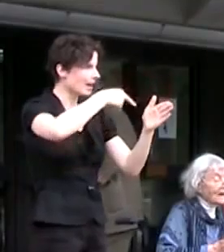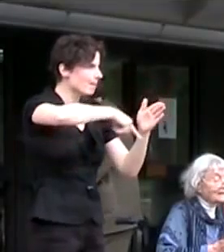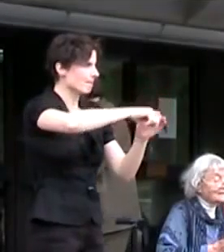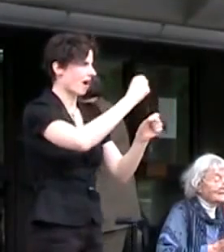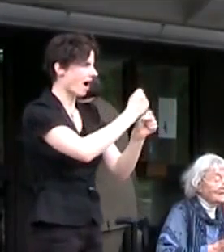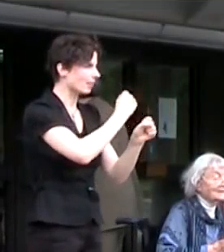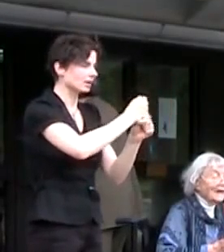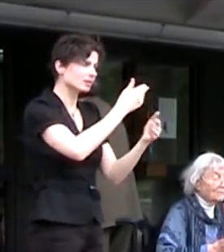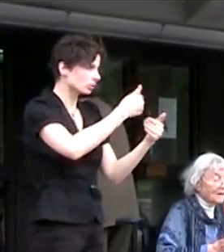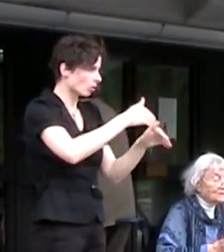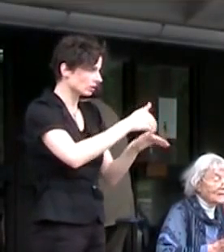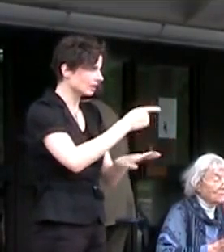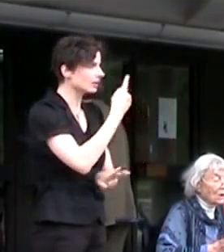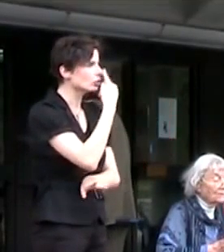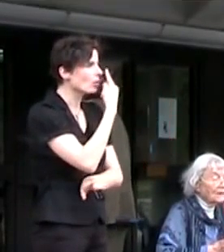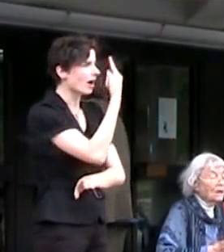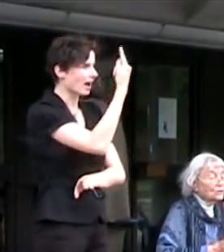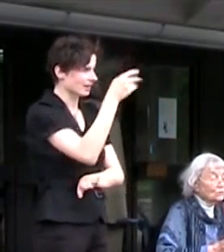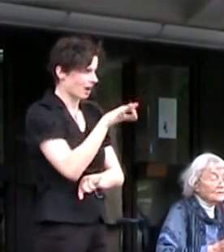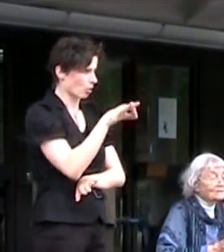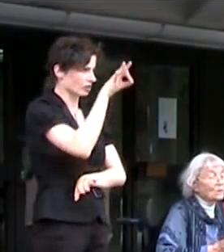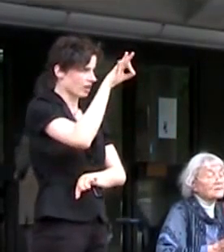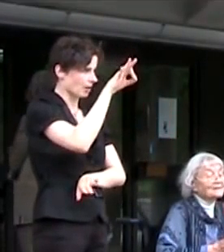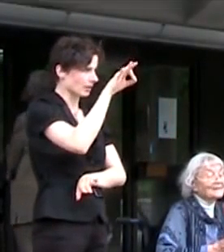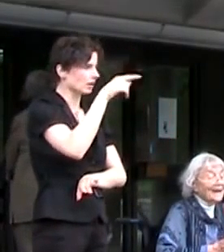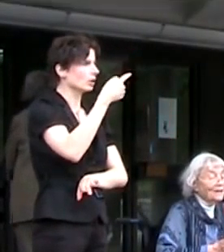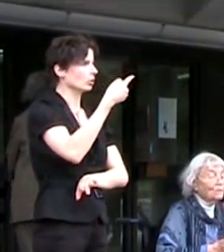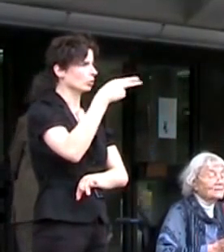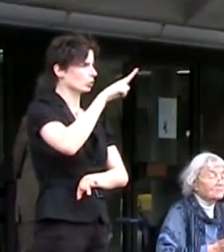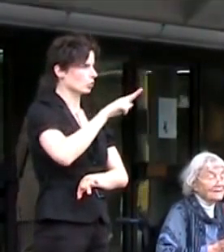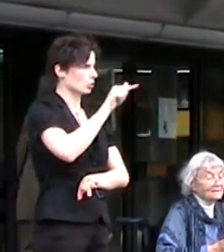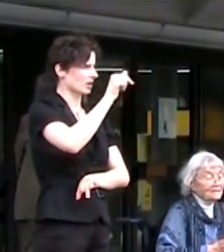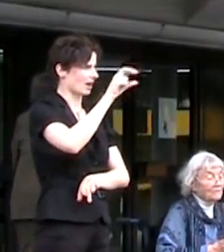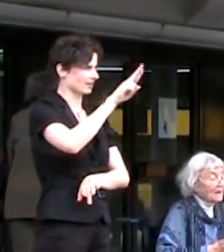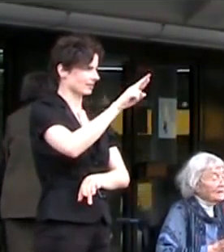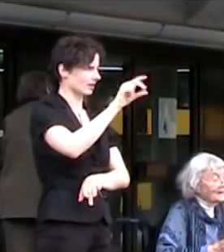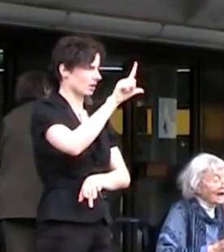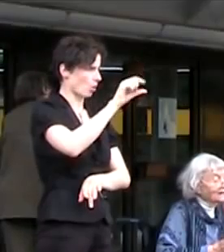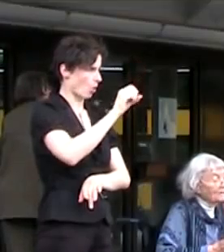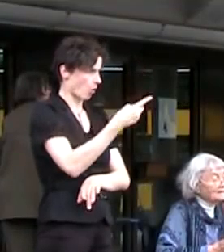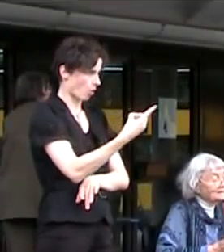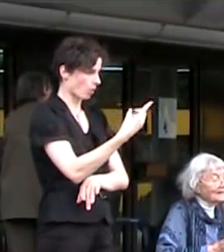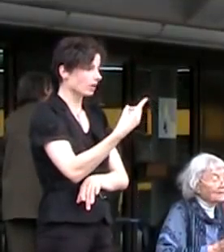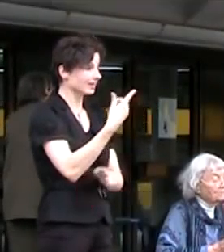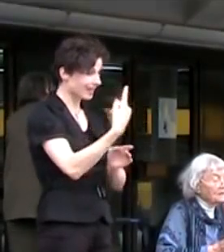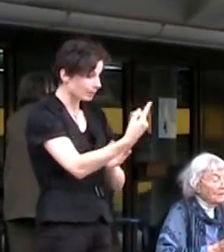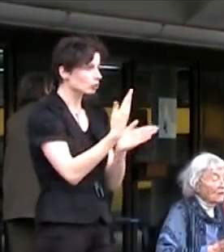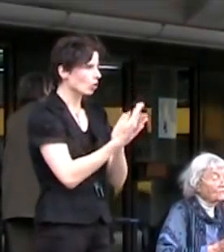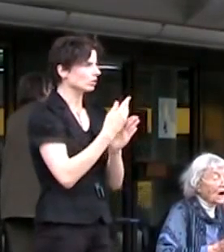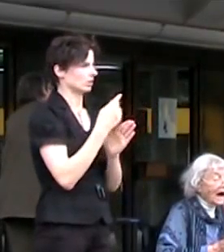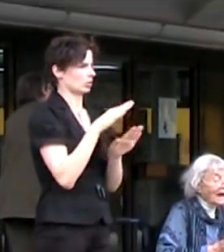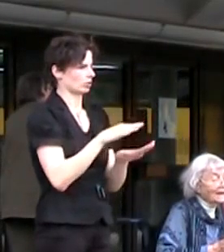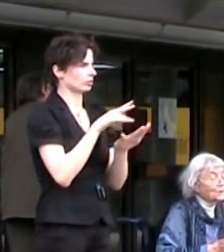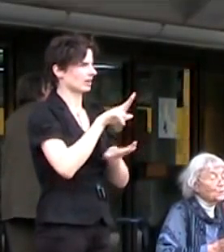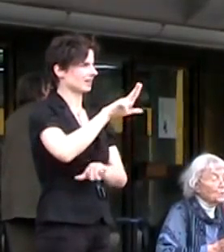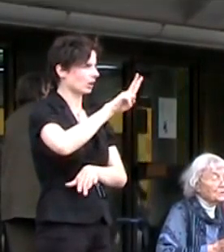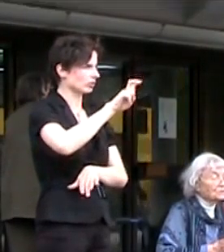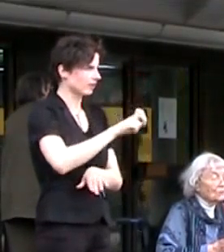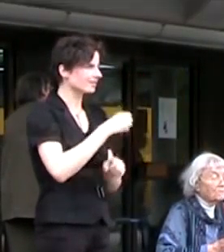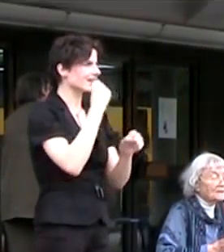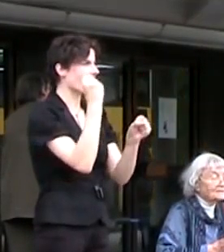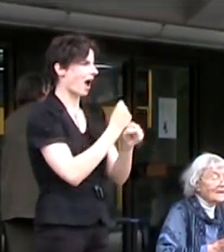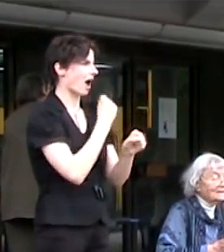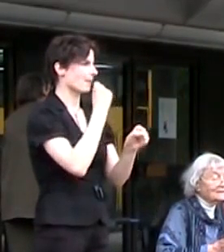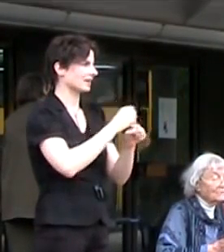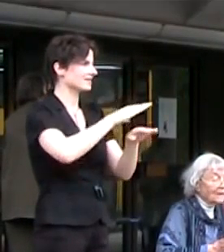Gütersloher Landesklinik, Hermann Simon, schon seit 1923 die Arbeitstherapie für alle